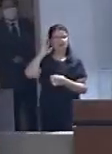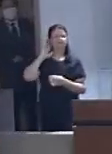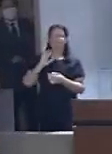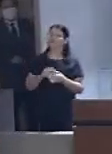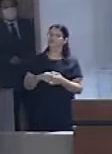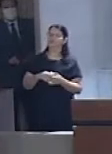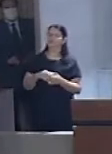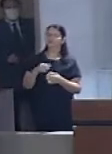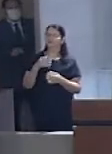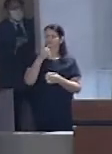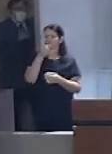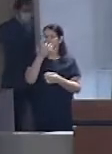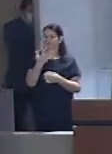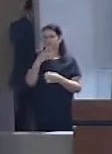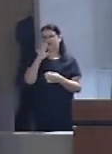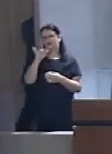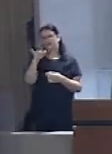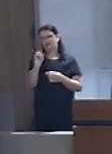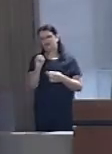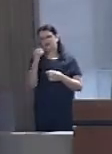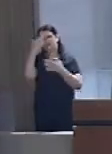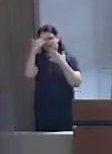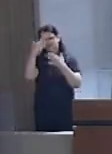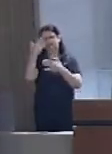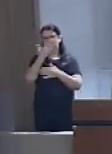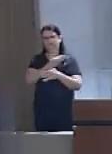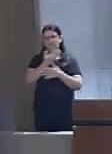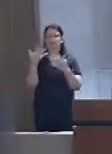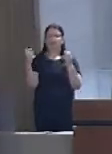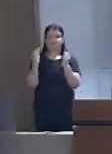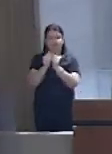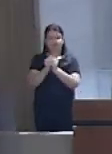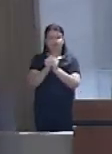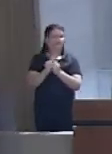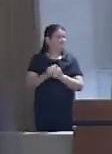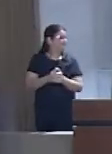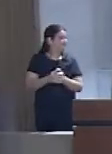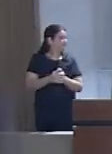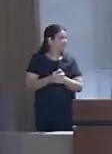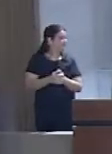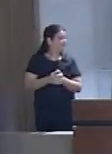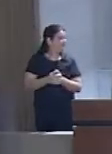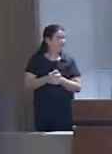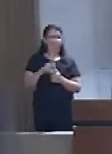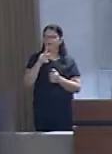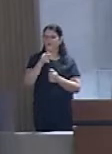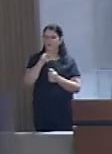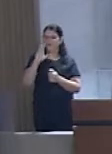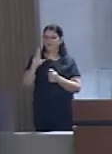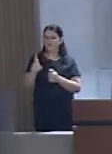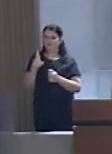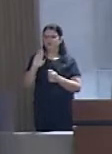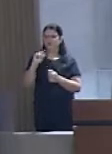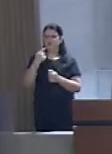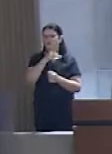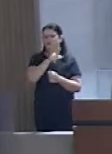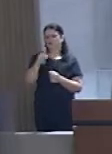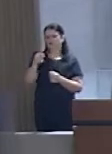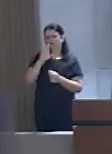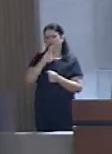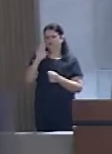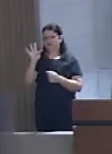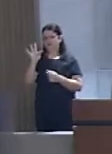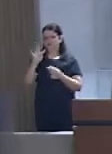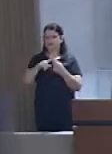Valeu, Bonifácio. Obrigado, amigo. Estamos juntos. Paulo Rocha, nosso presidente da